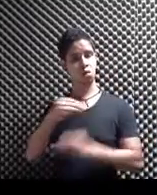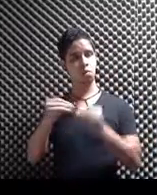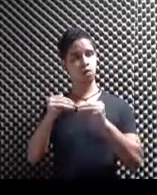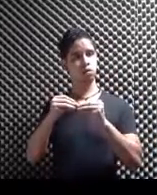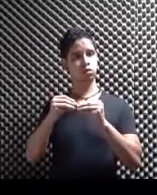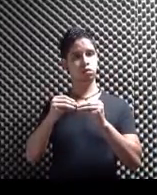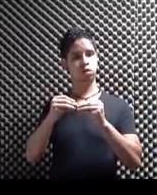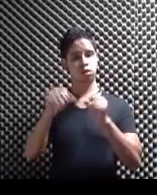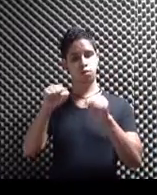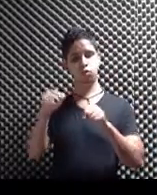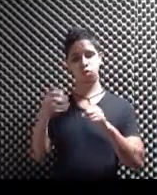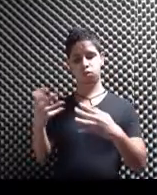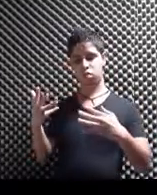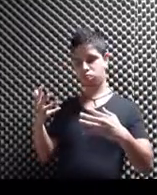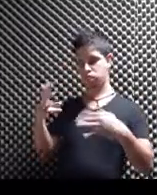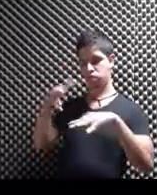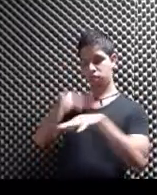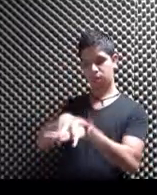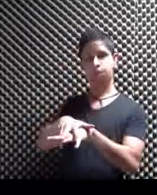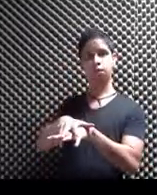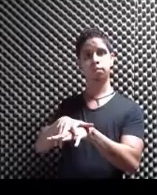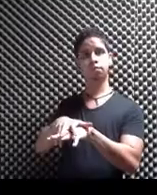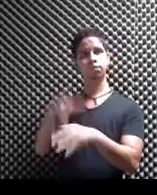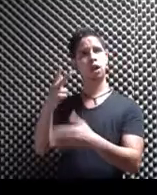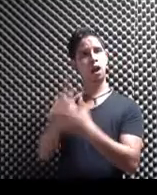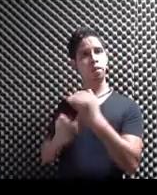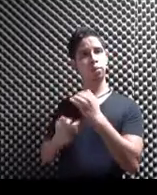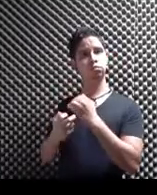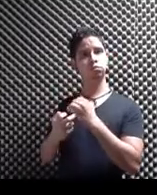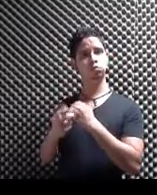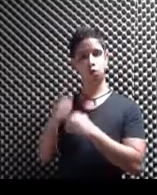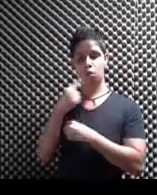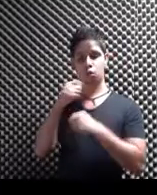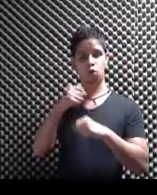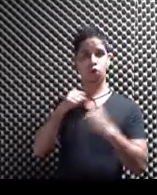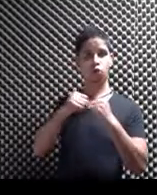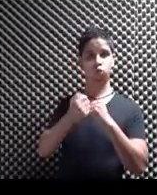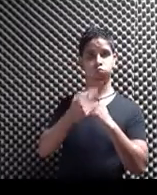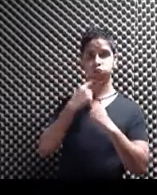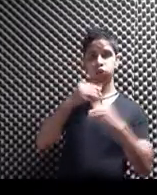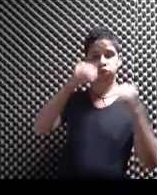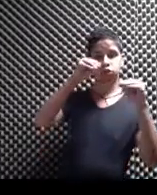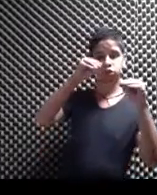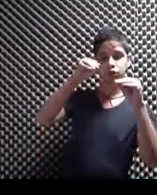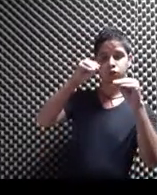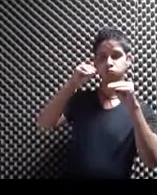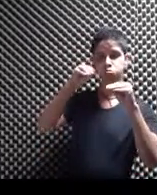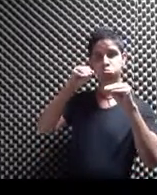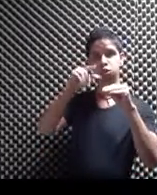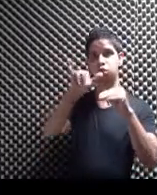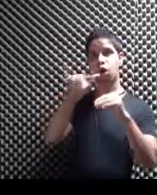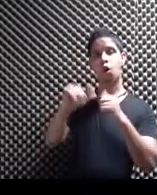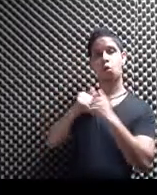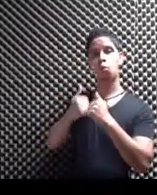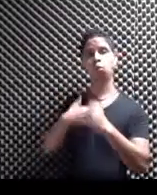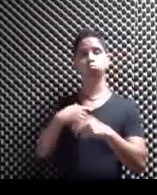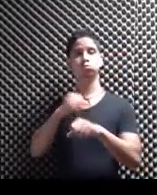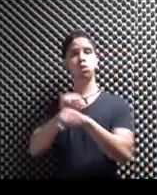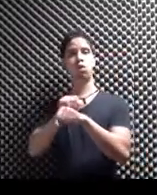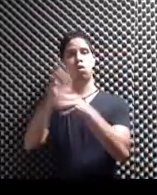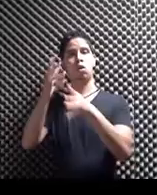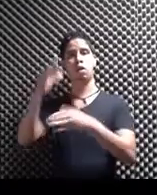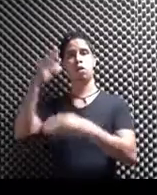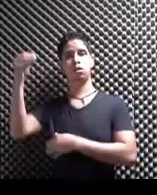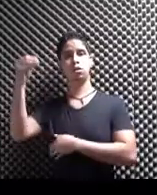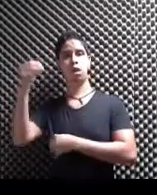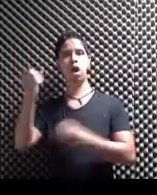que puedo integrar ambas cosas. Y, pues, no solamente en el salón de clase con mis participantes como empleada de la compañía, sino que también, pues, entiendo